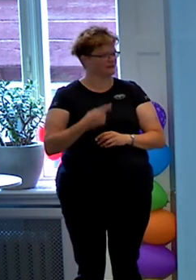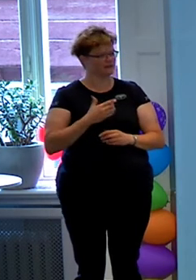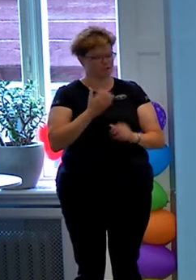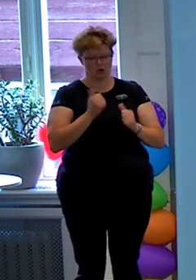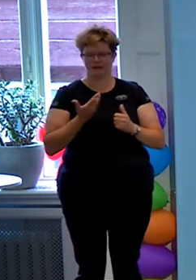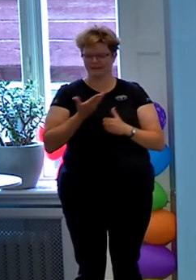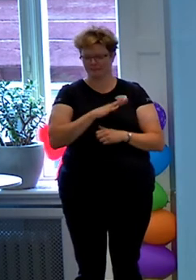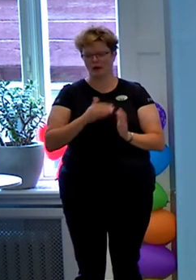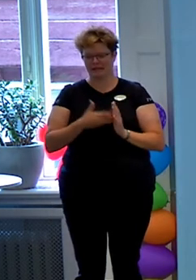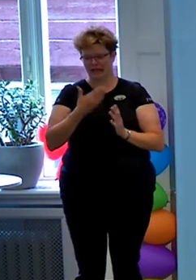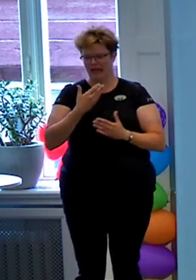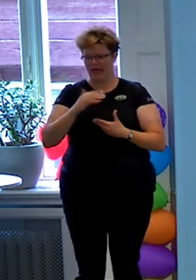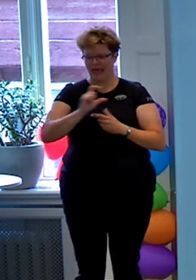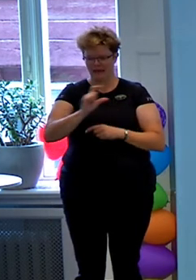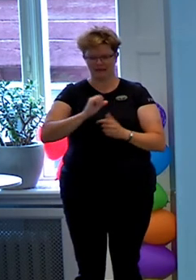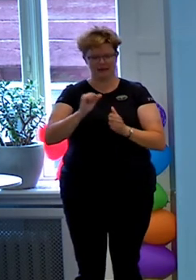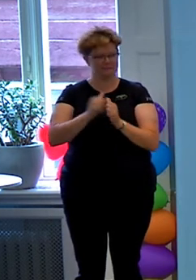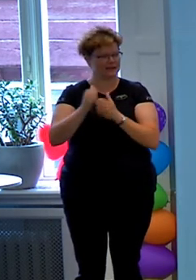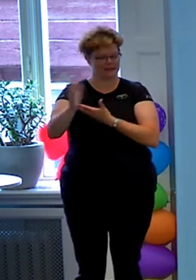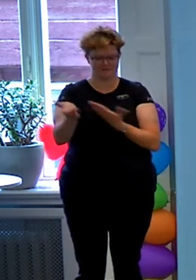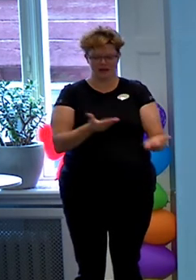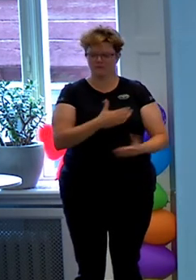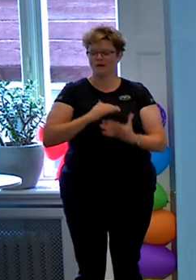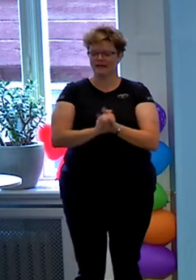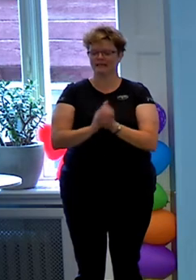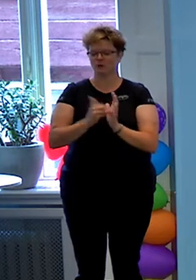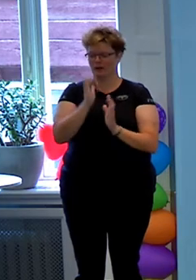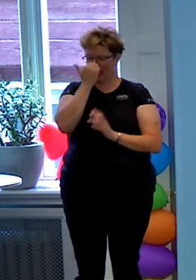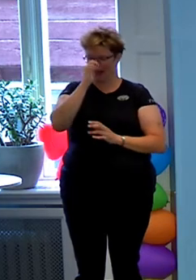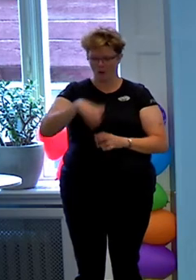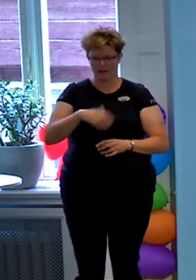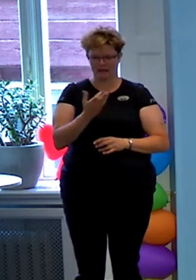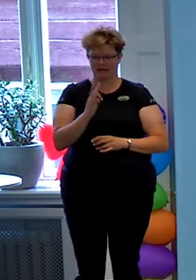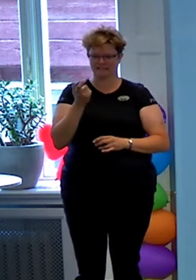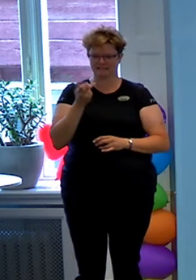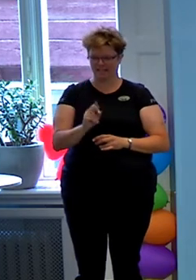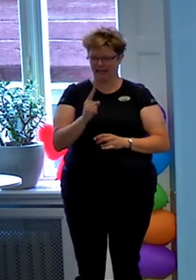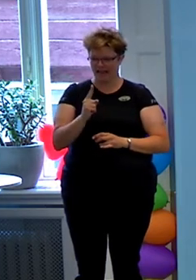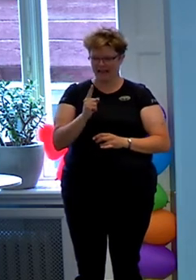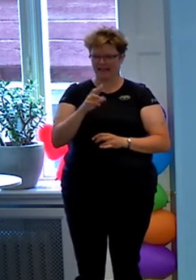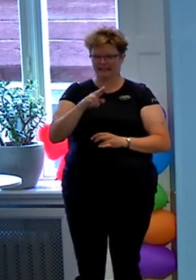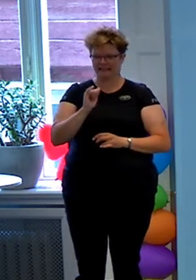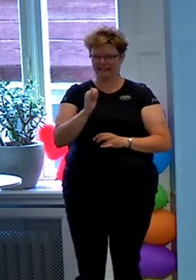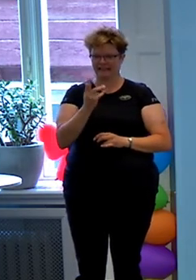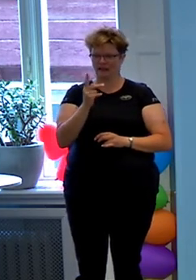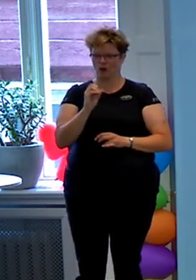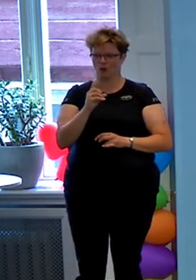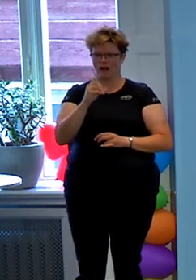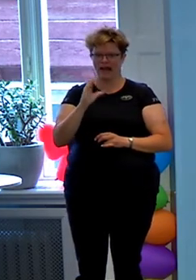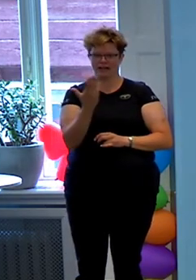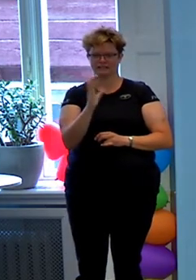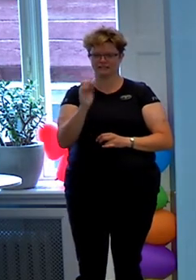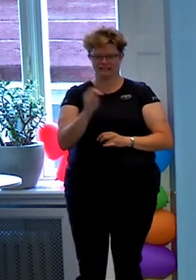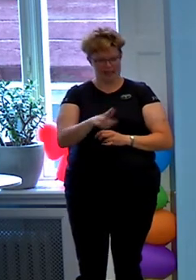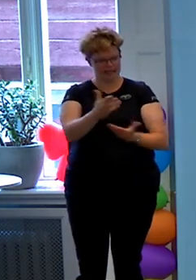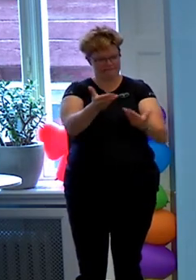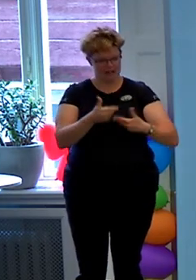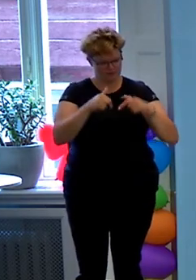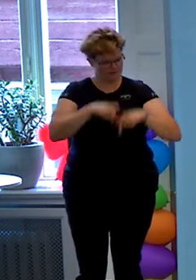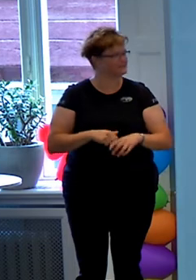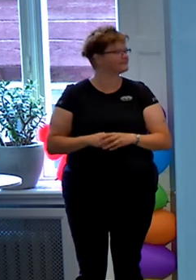återvända till ämnet, men vi ska välkomna vår vän från Ängelholm, Christel Nikolajsen. Välkommen hit.